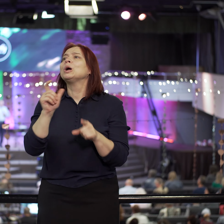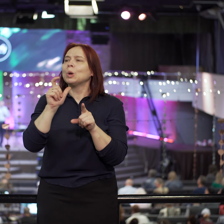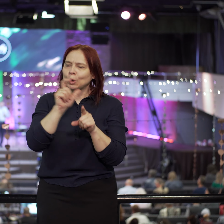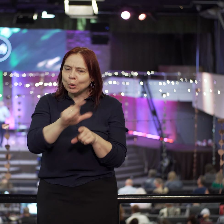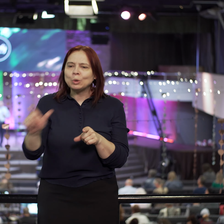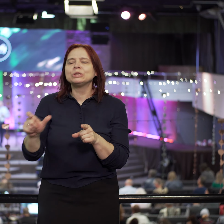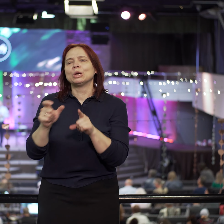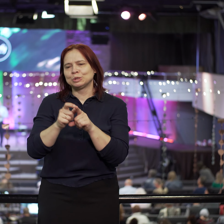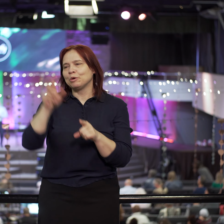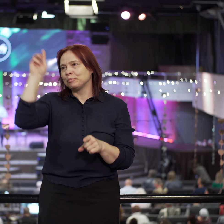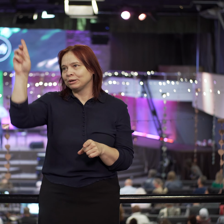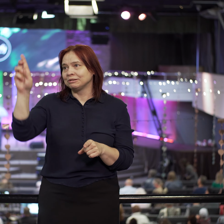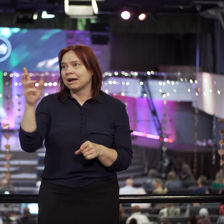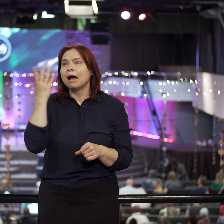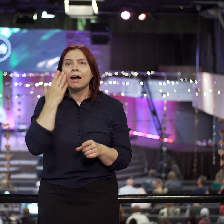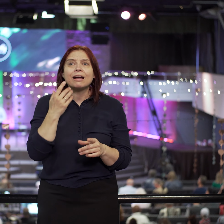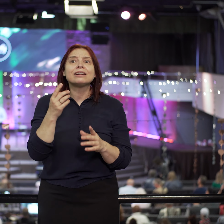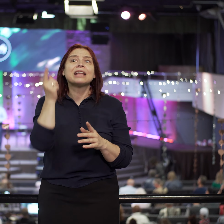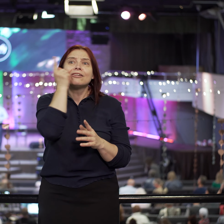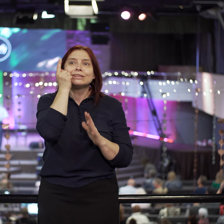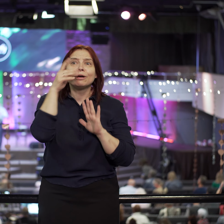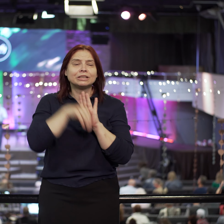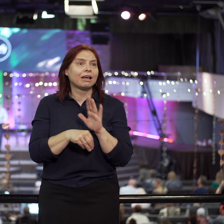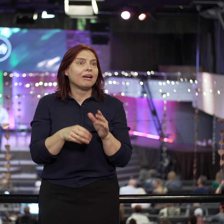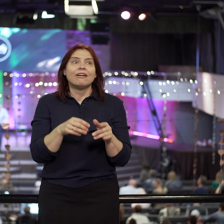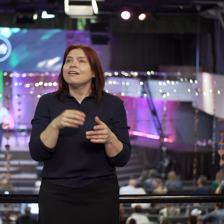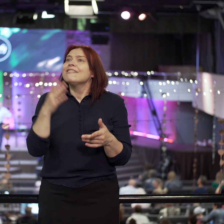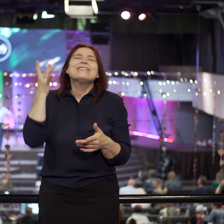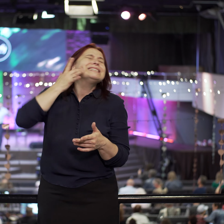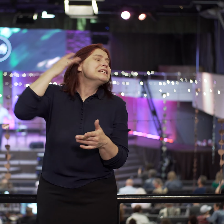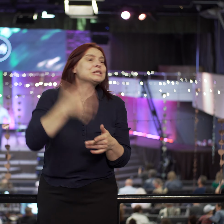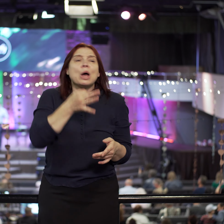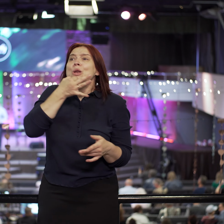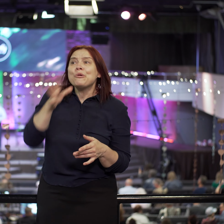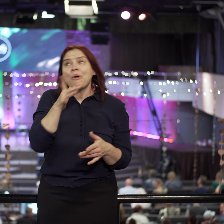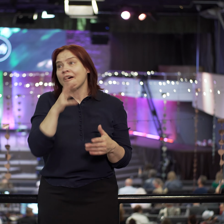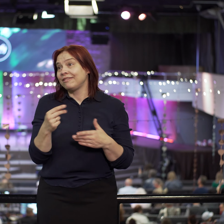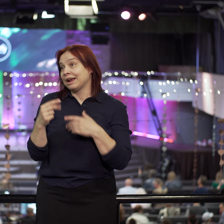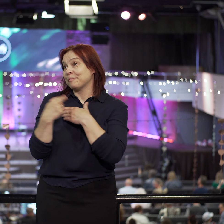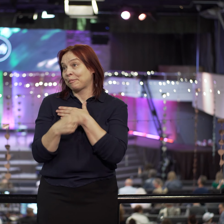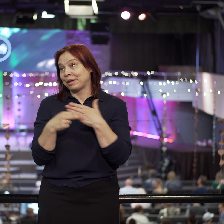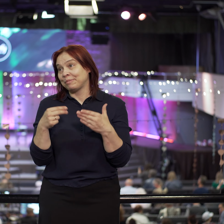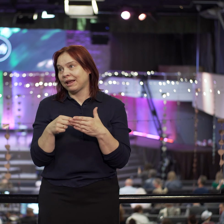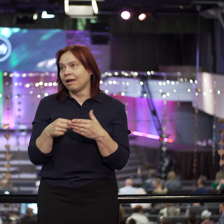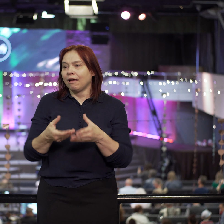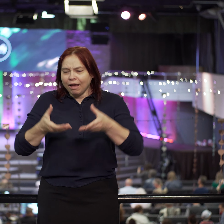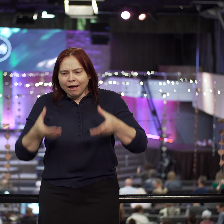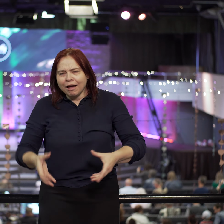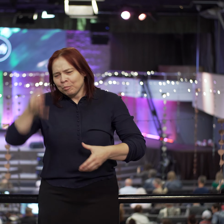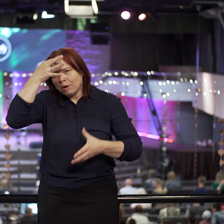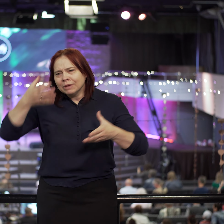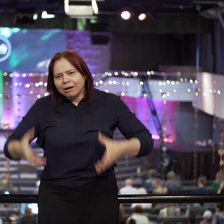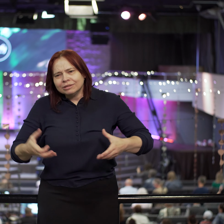Слова Божьего. Мы носим с собой его в телефоне, в сумке, и мы носим его в